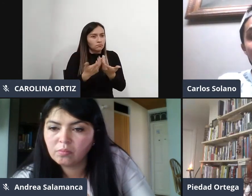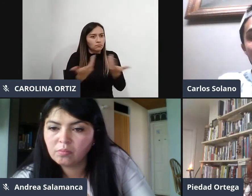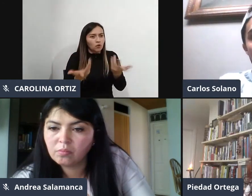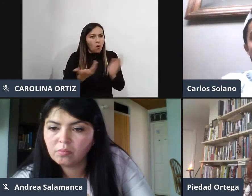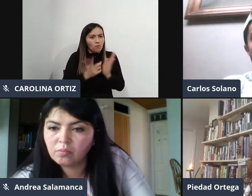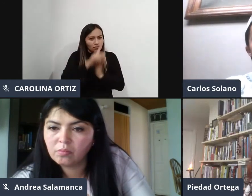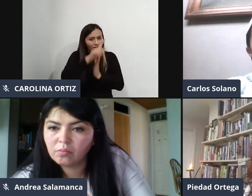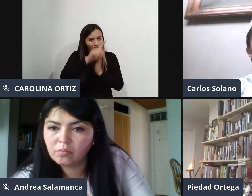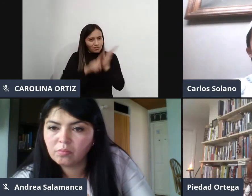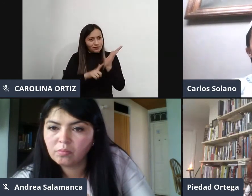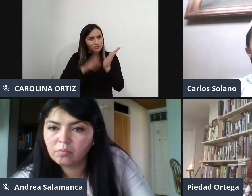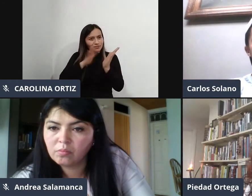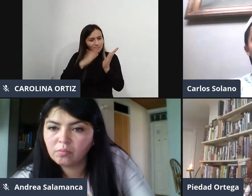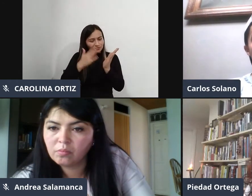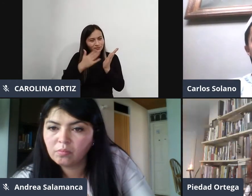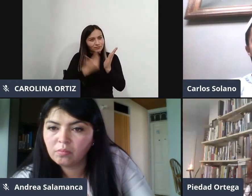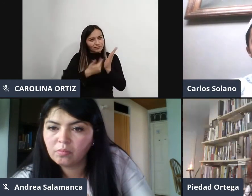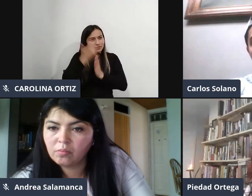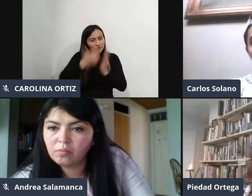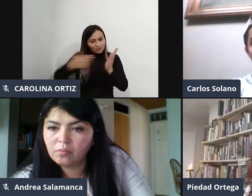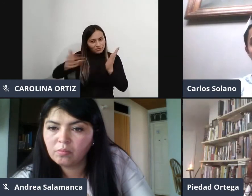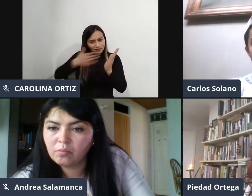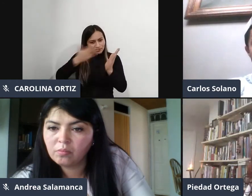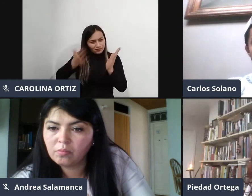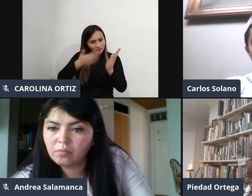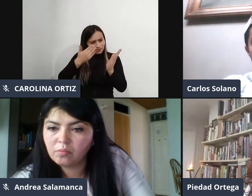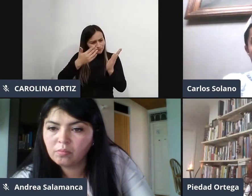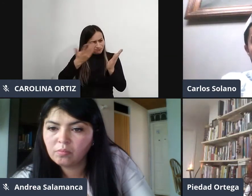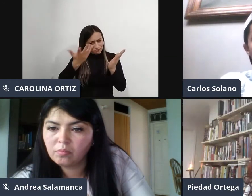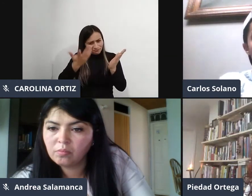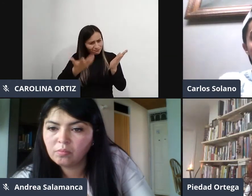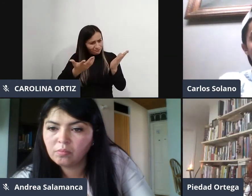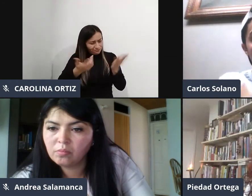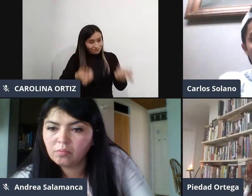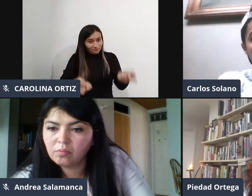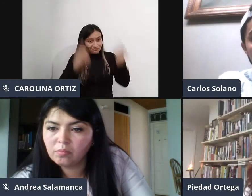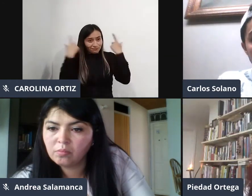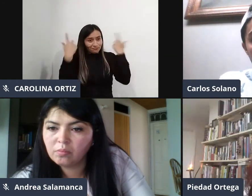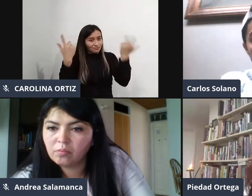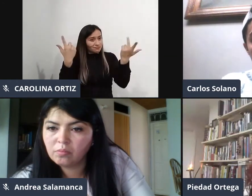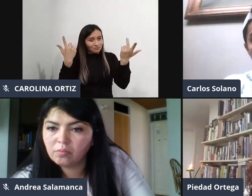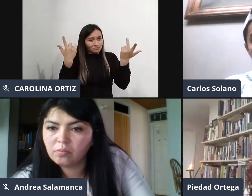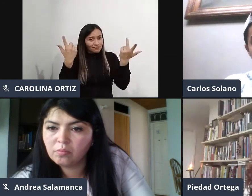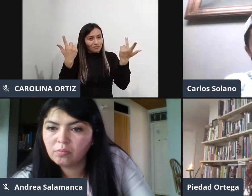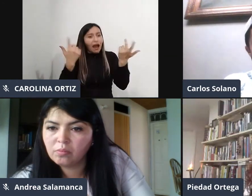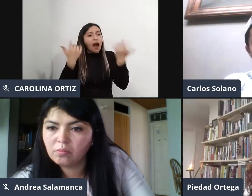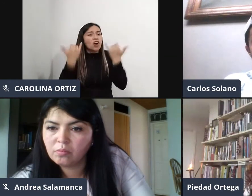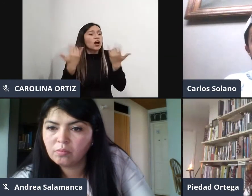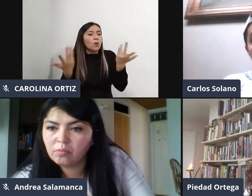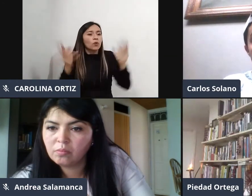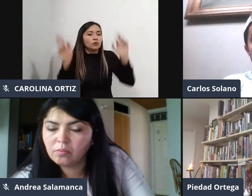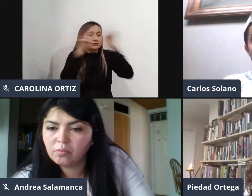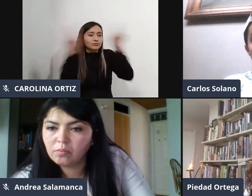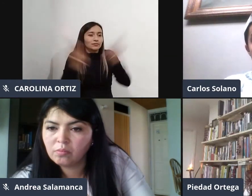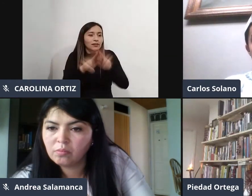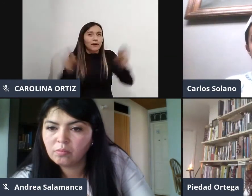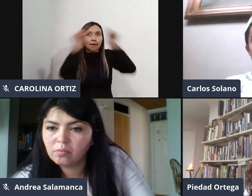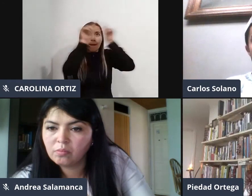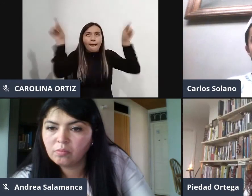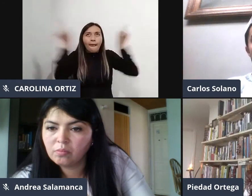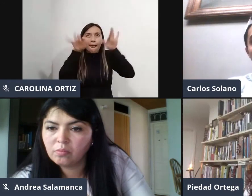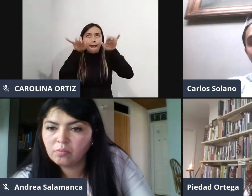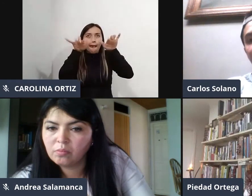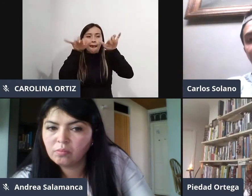contenido en un libro, porque todo lo buscan ahora por Google, ¿no? O por un buscador en internet. Las tareas las encuentran